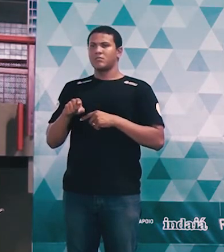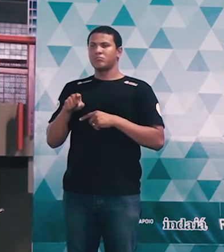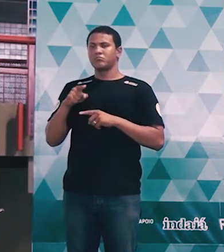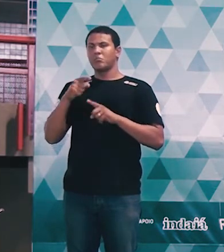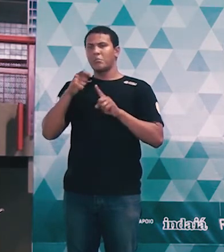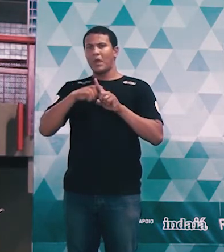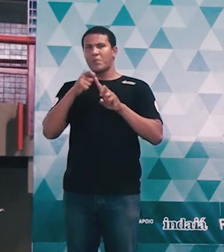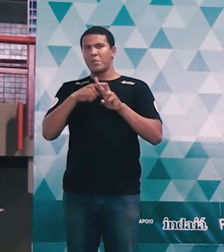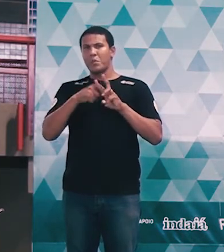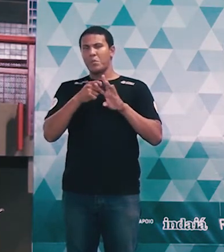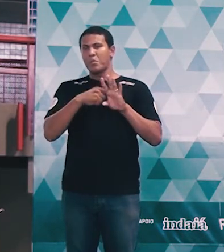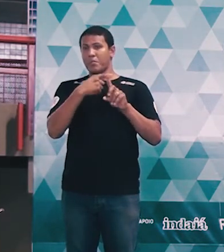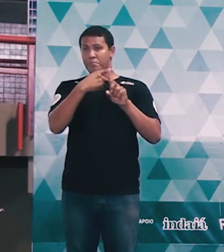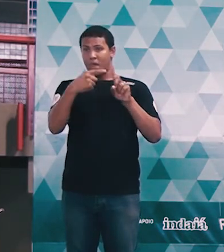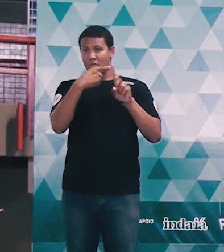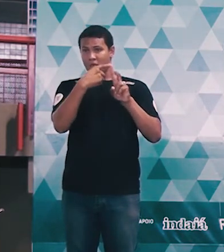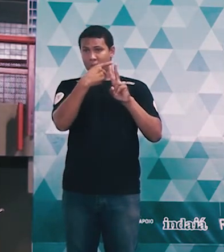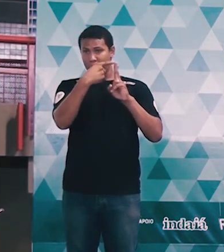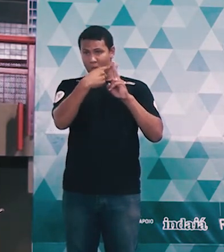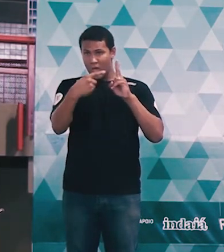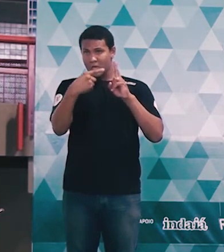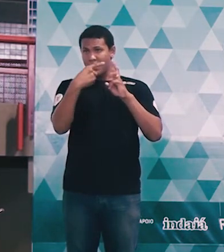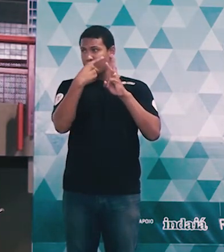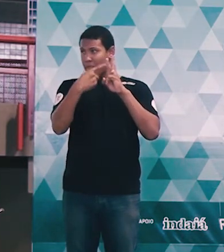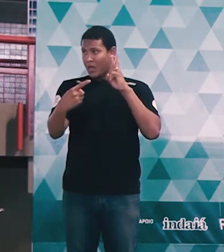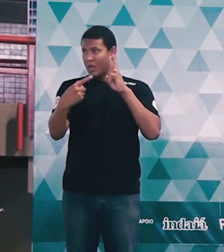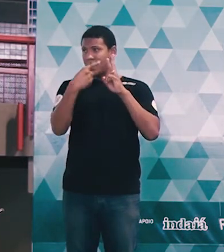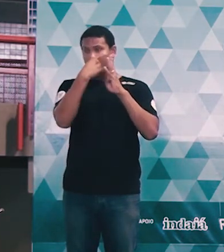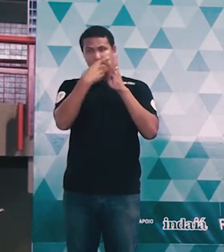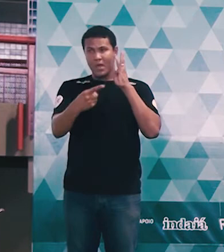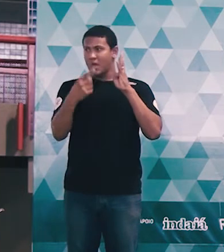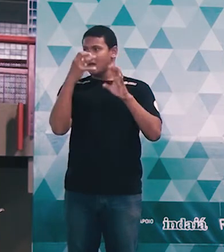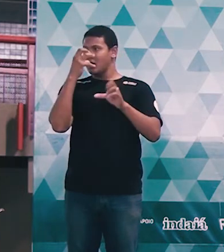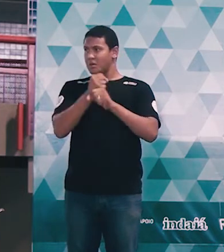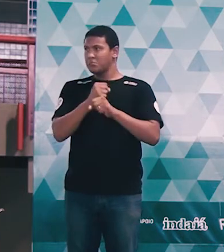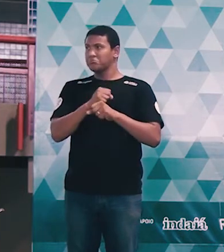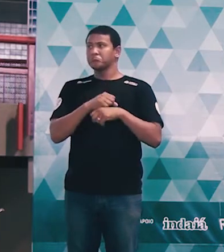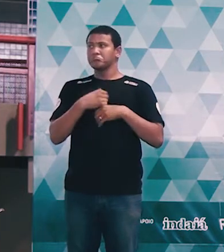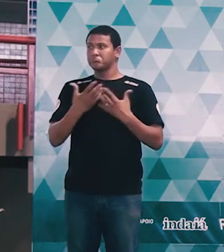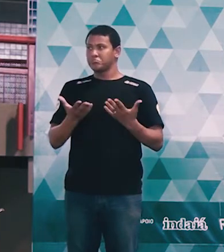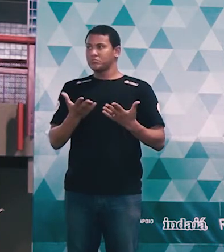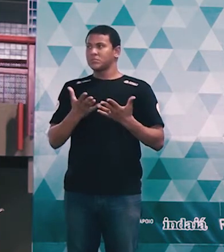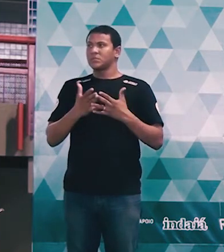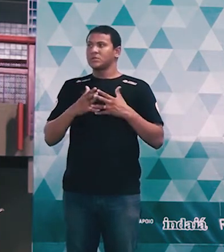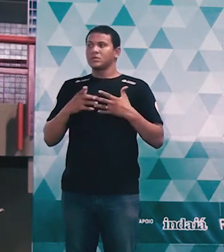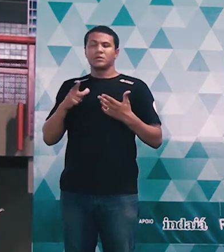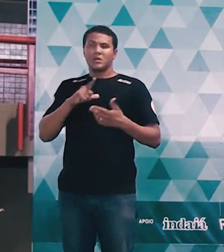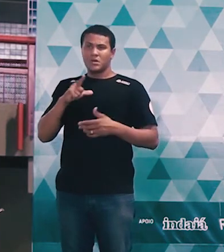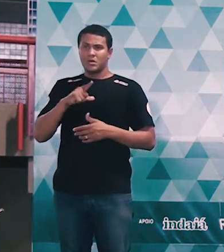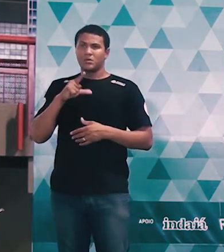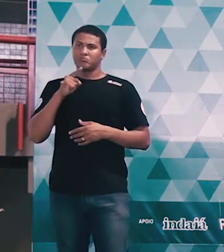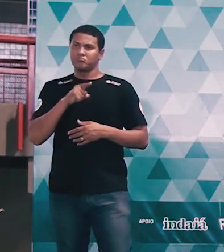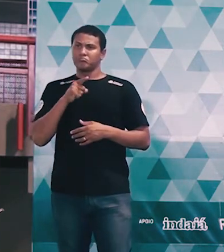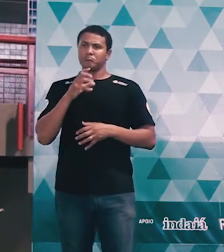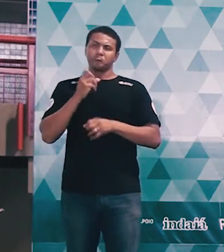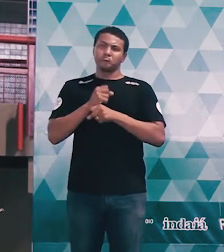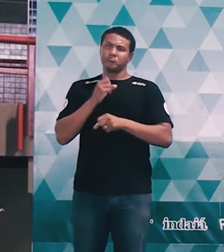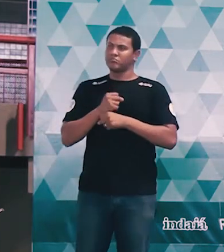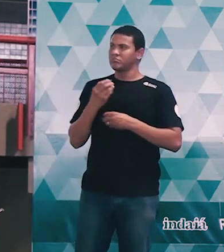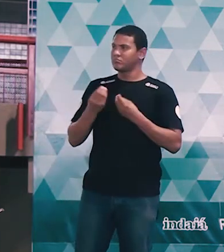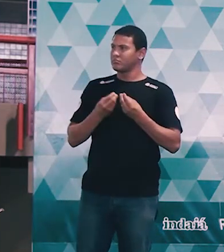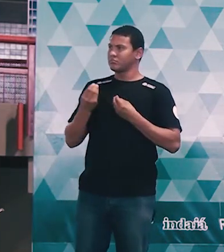vacinas aplicadas nos últimos 5 meses. Então, o meu cálculo vai ficar assim, ó. Eu vou pegar todas